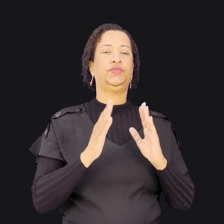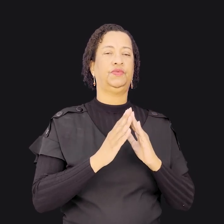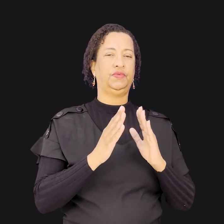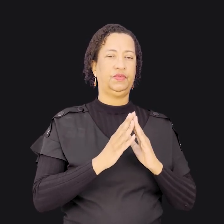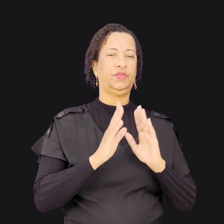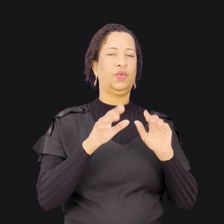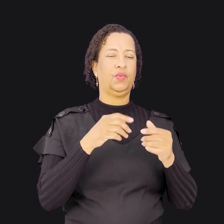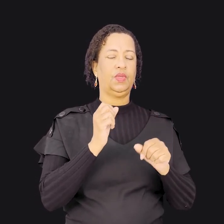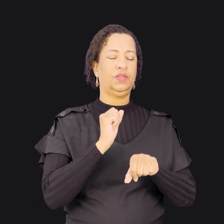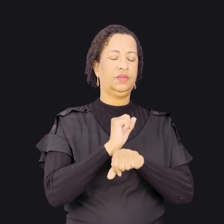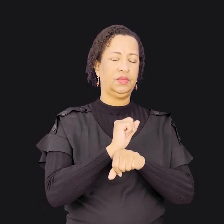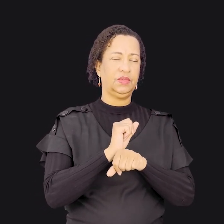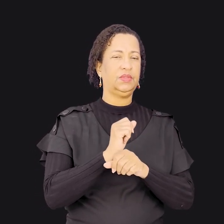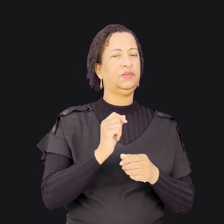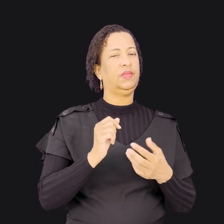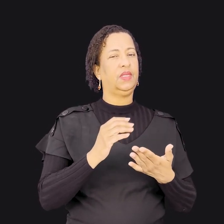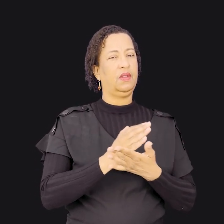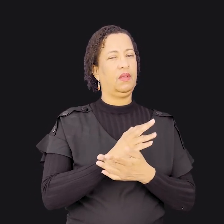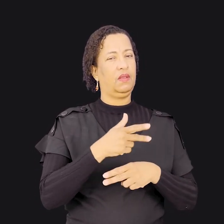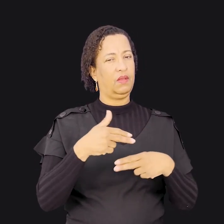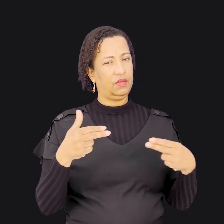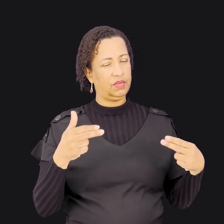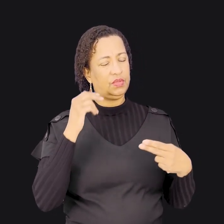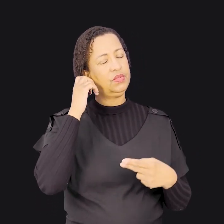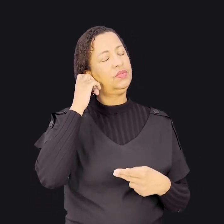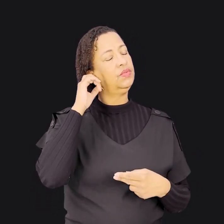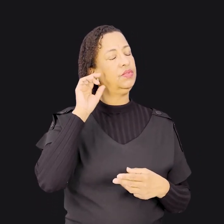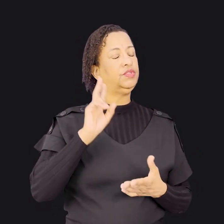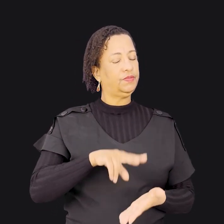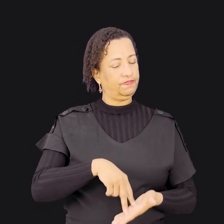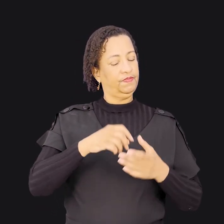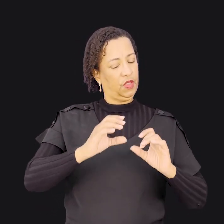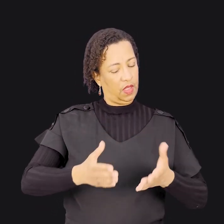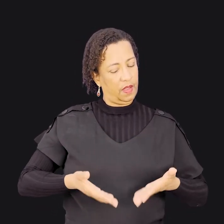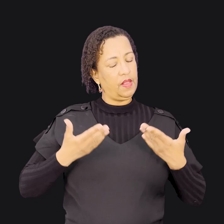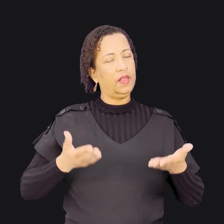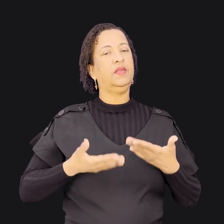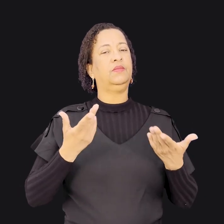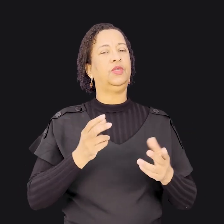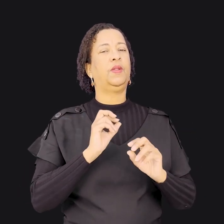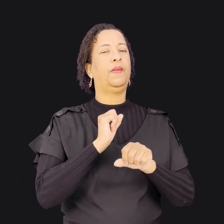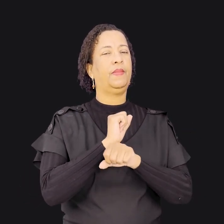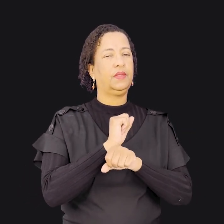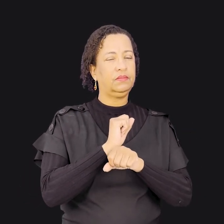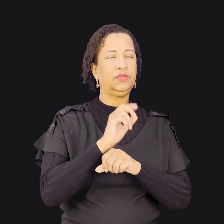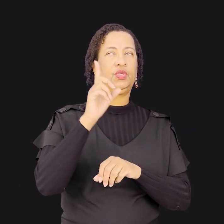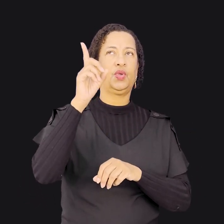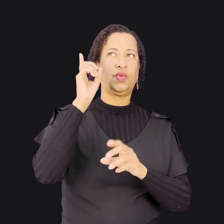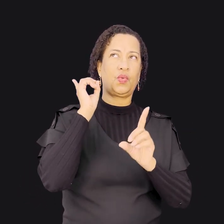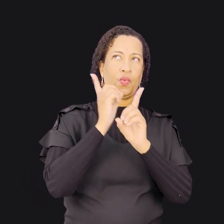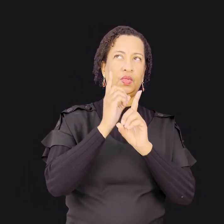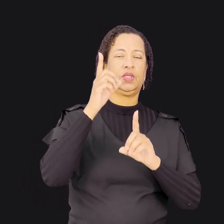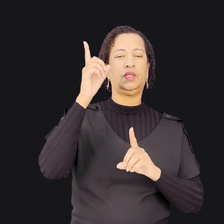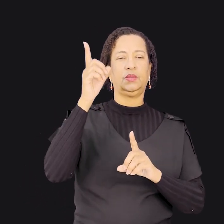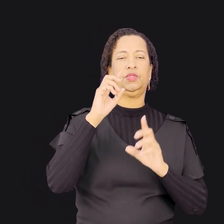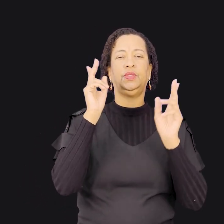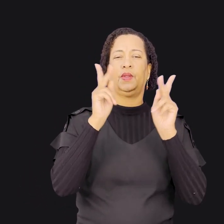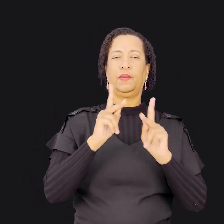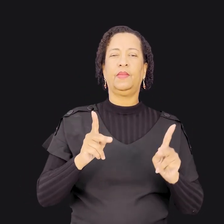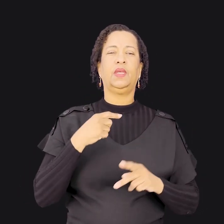enquanto esperam estas coisas, empenhem-se para serem encontrados por Ele em paz, imaculados e inculpáveis. Tenham